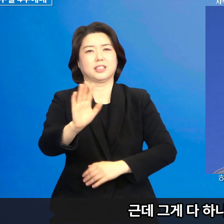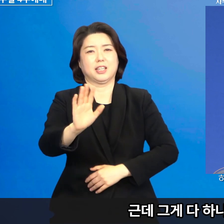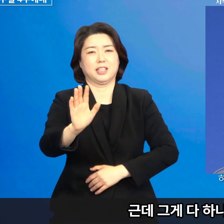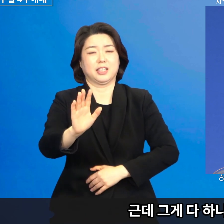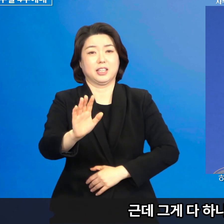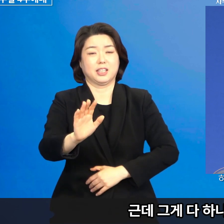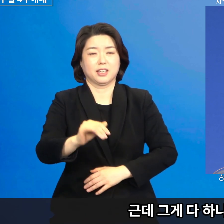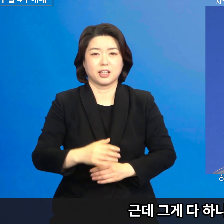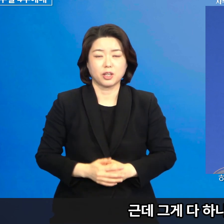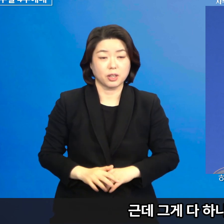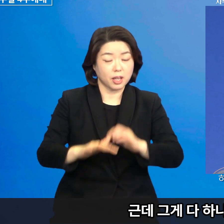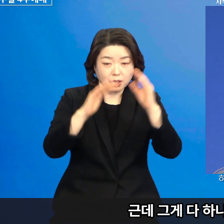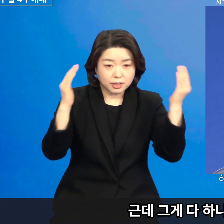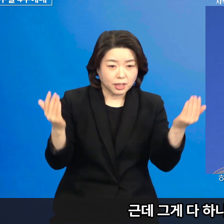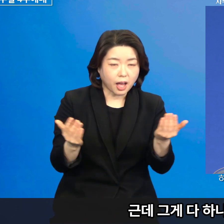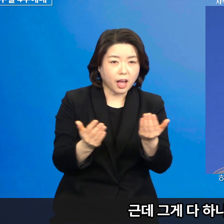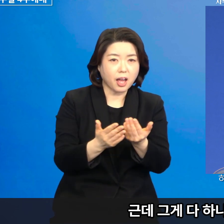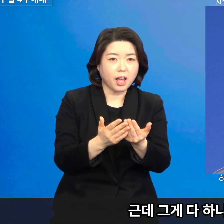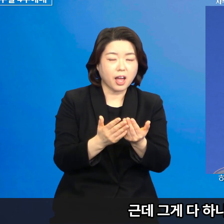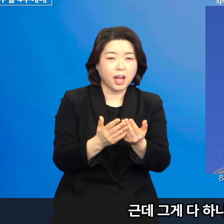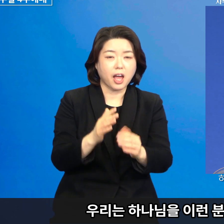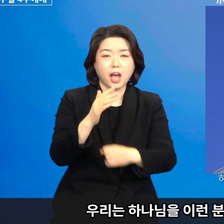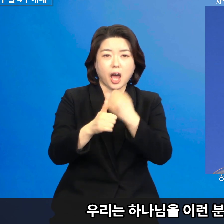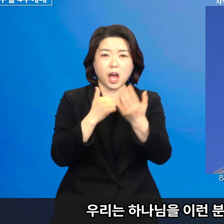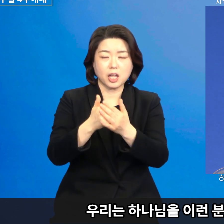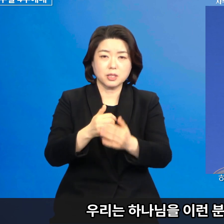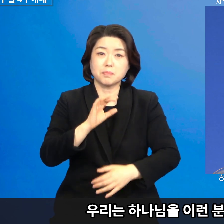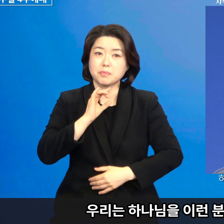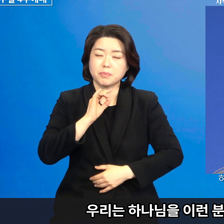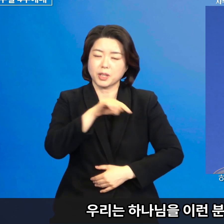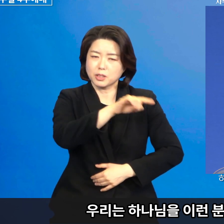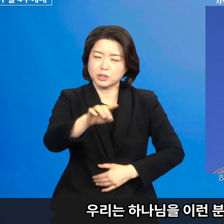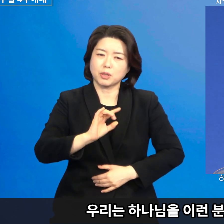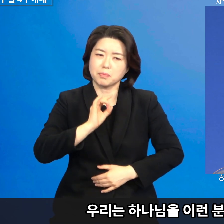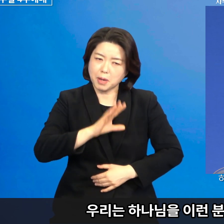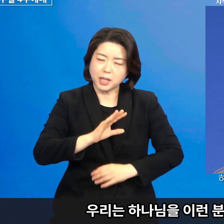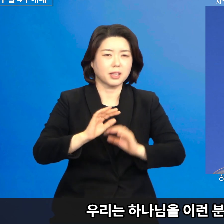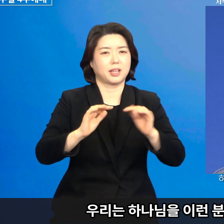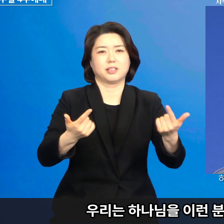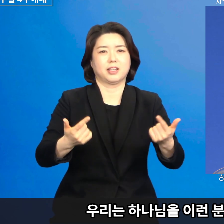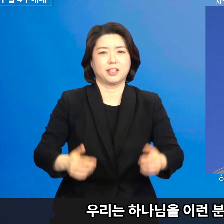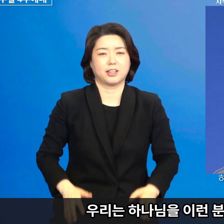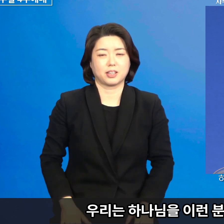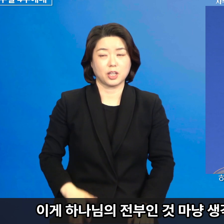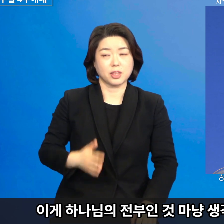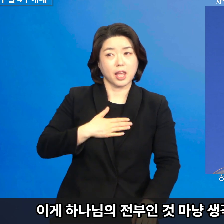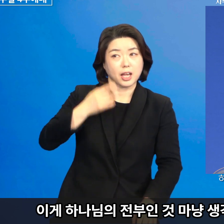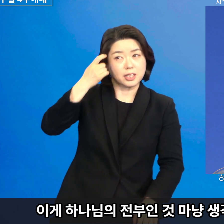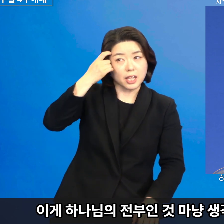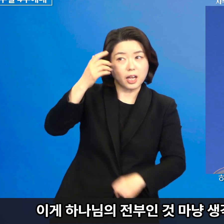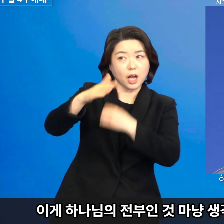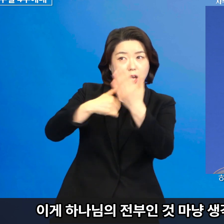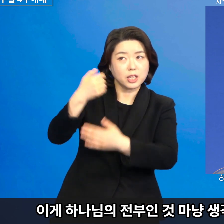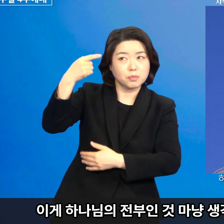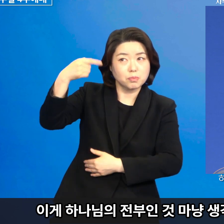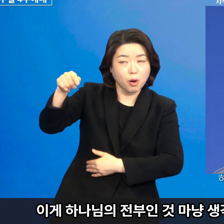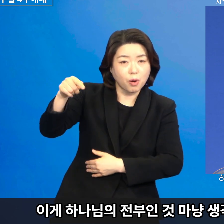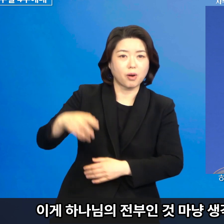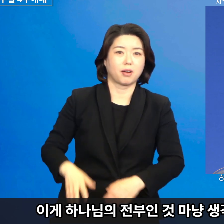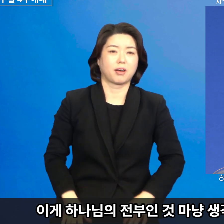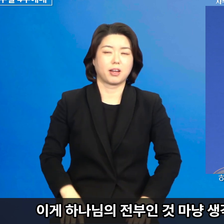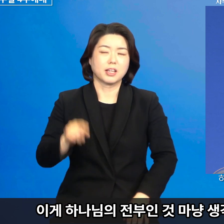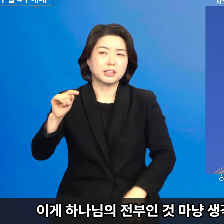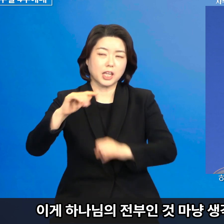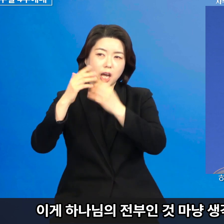근데 그게 다 하나님은 아닙니다. 우리는 하나님은 이런 분이야라고 생각을 하고 이게 하나님의 전부인